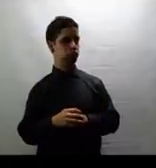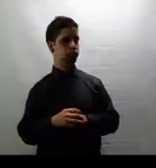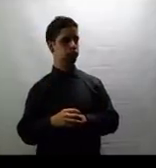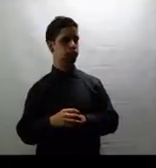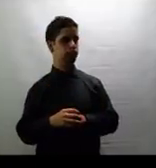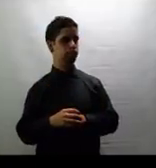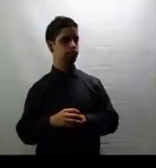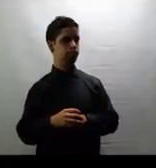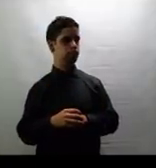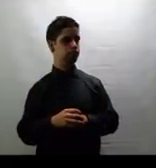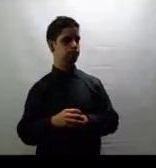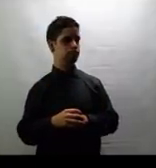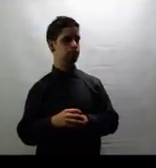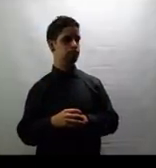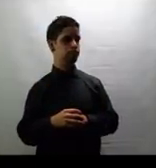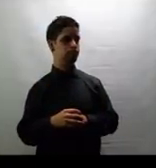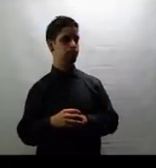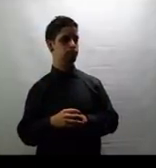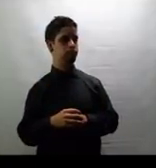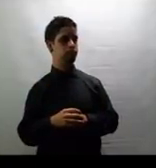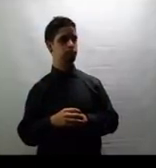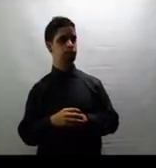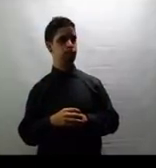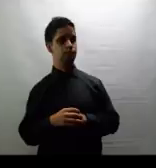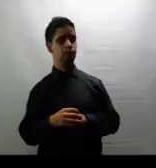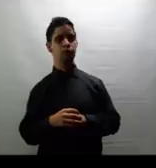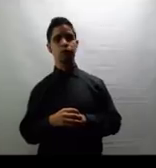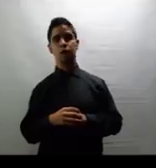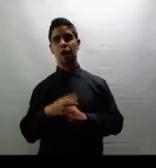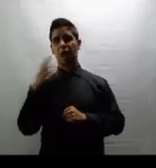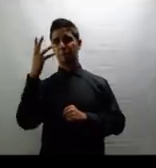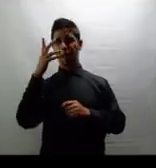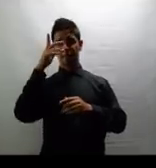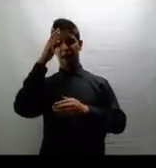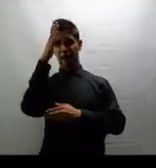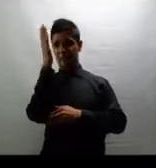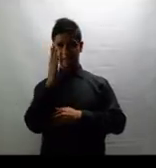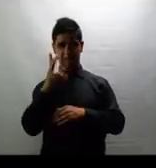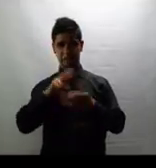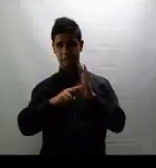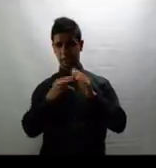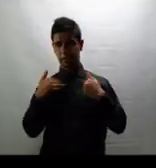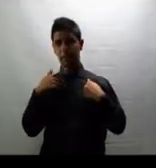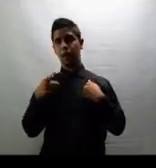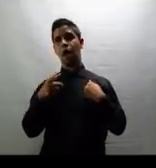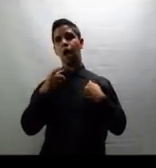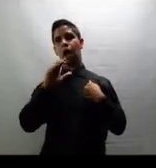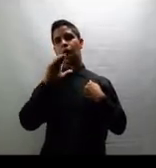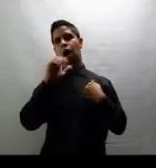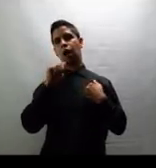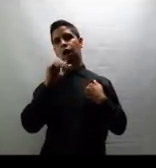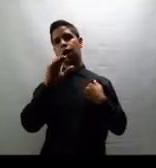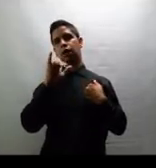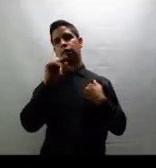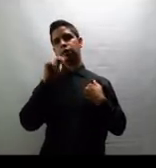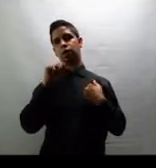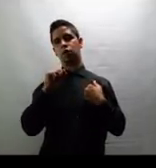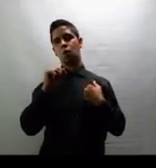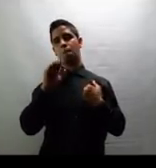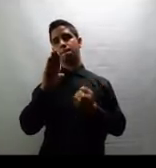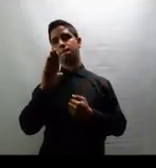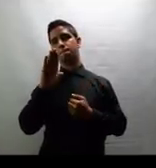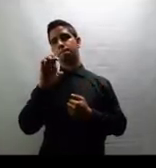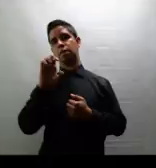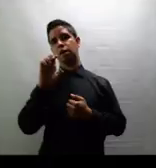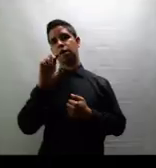específico palmas en día es un uno de los trovadores casiano betancourt un el trovador que este año